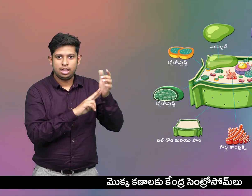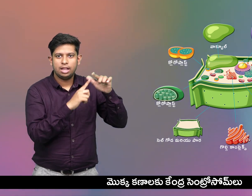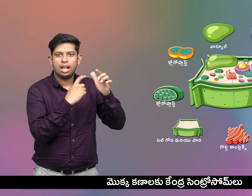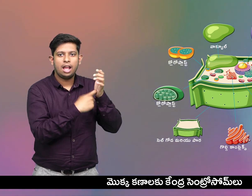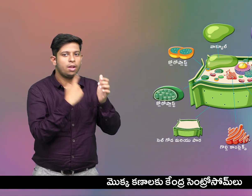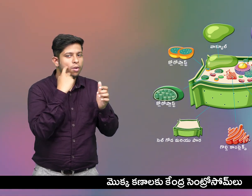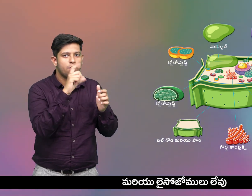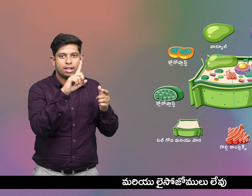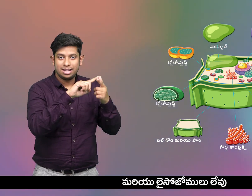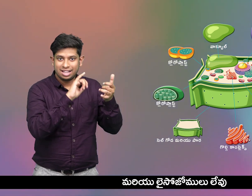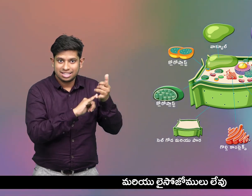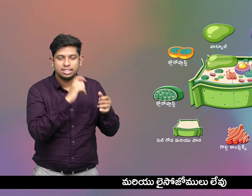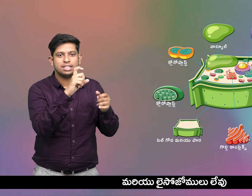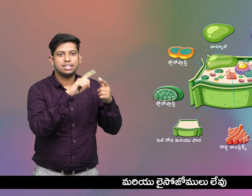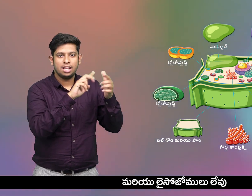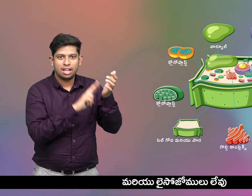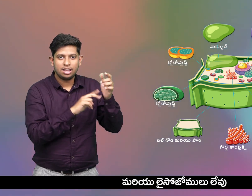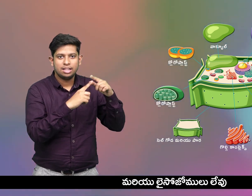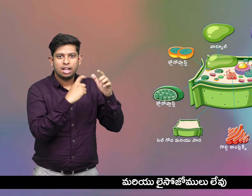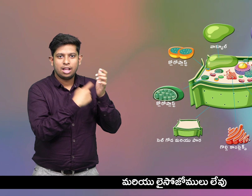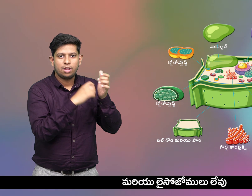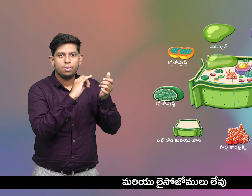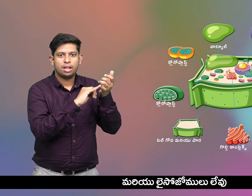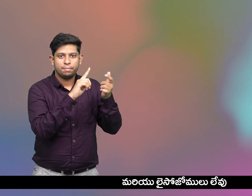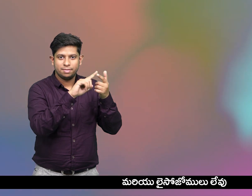సెంట్రోసోమ్లు మరియు లైసోజోములు లేవు.